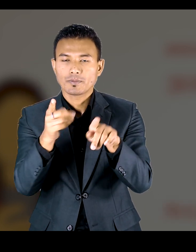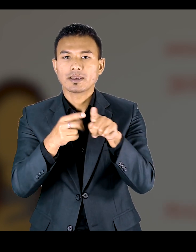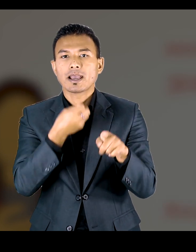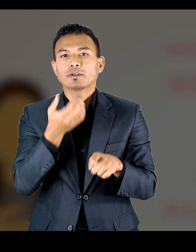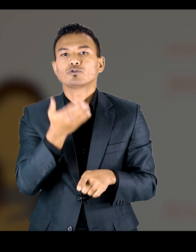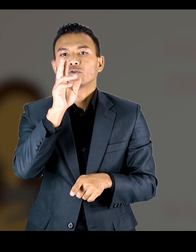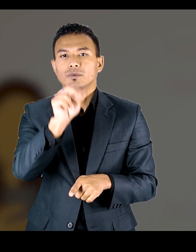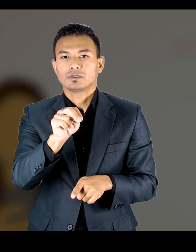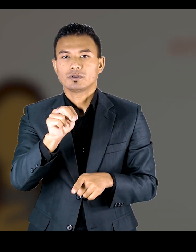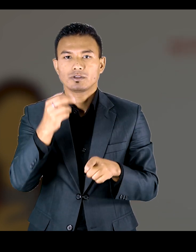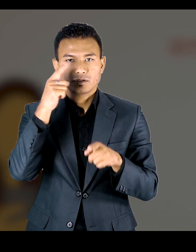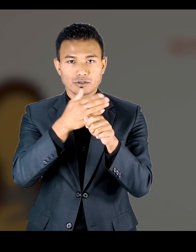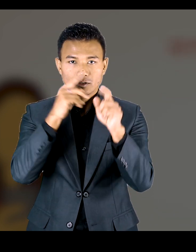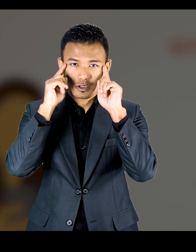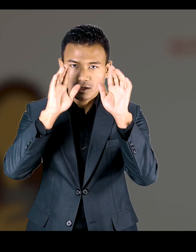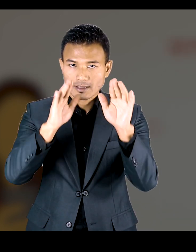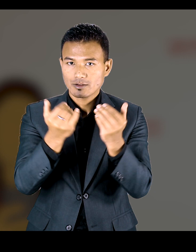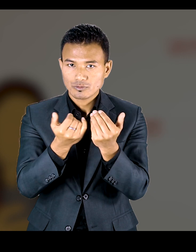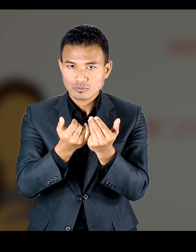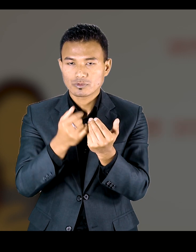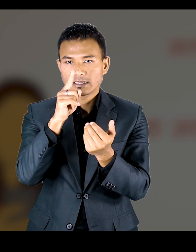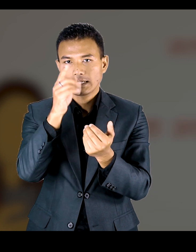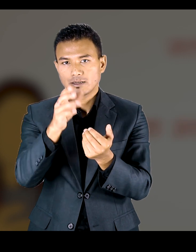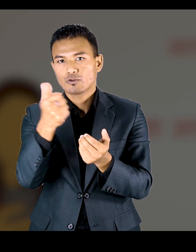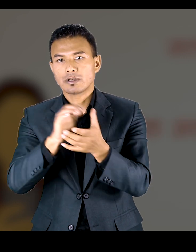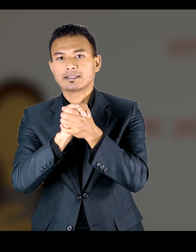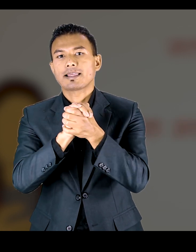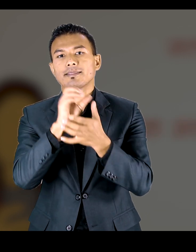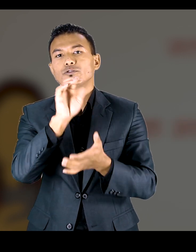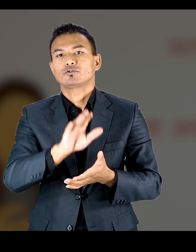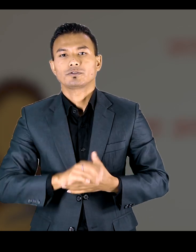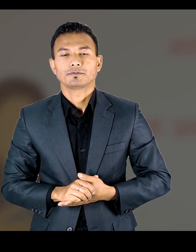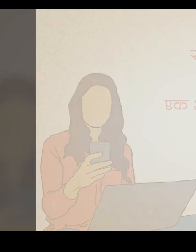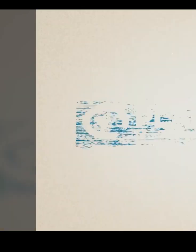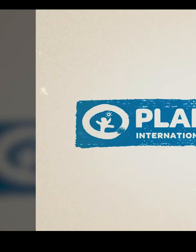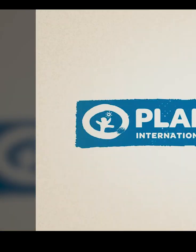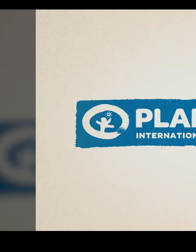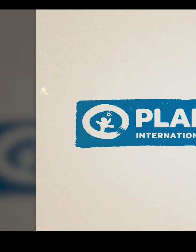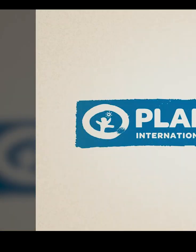आवाज उठाउनुपर्छ। सतर्कता अपनाउनुहोस् र एक अर्कालाई साथ दिनुहोस्।